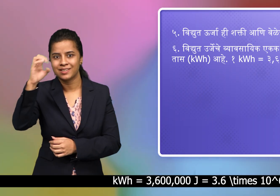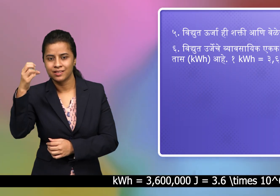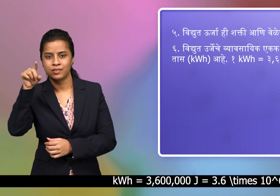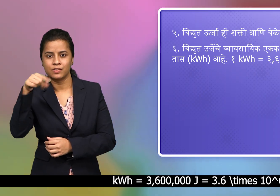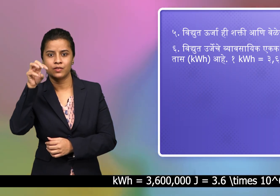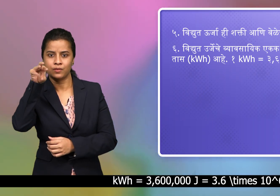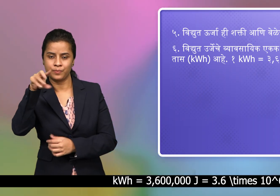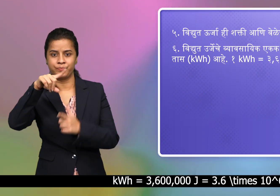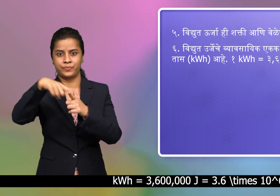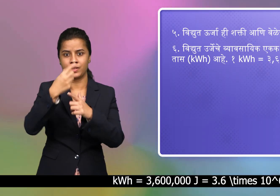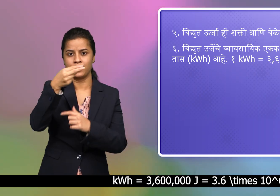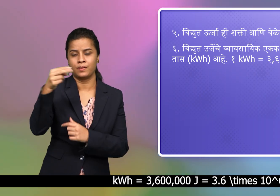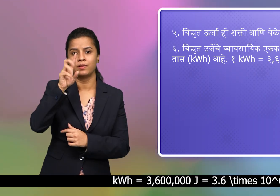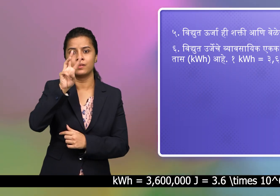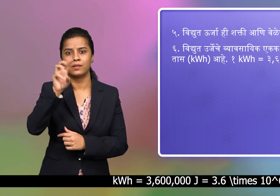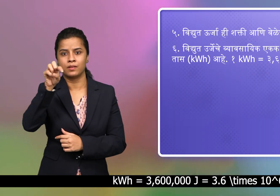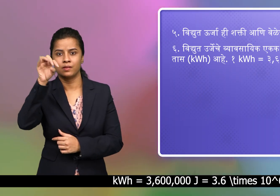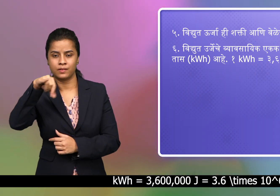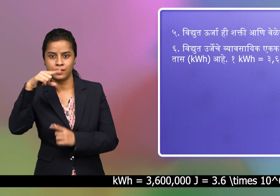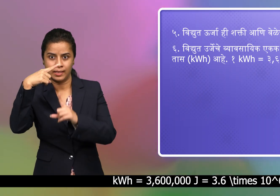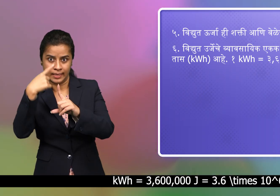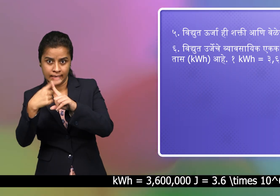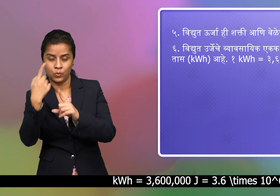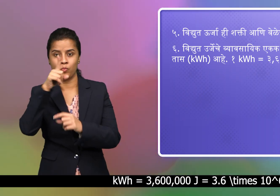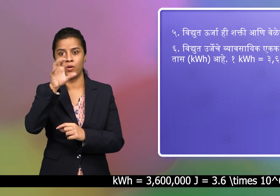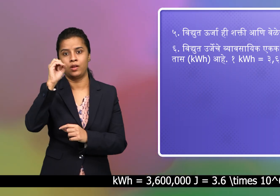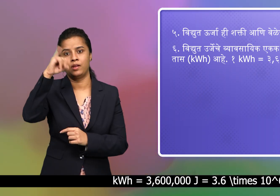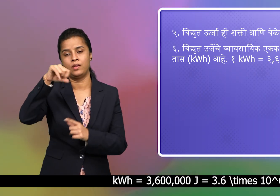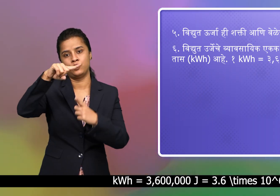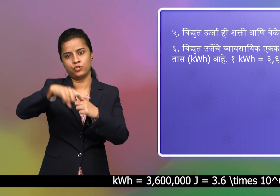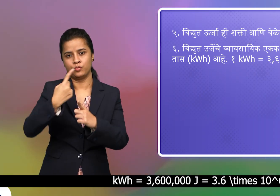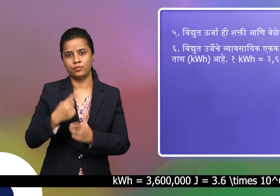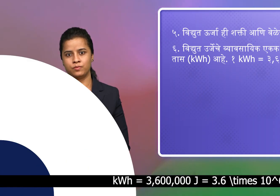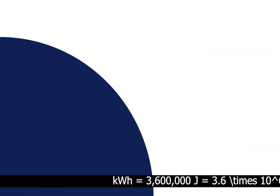36 लाख जे बरोबर 3.6 टाइम्स 10 कॅरेट 6 जे.